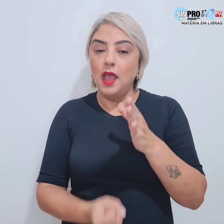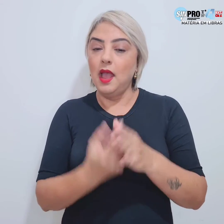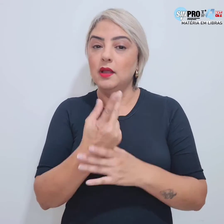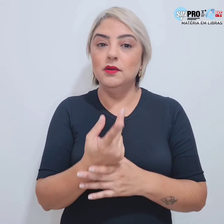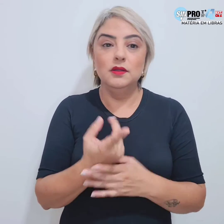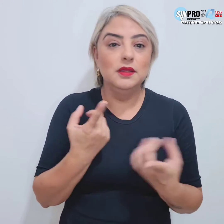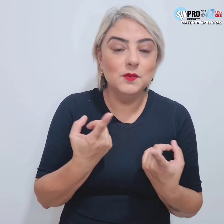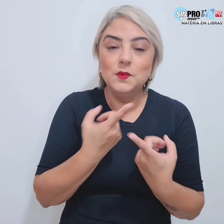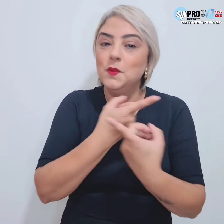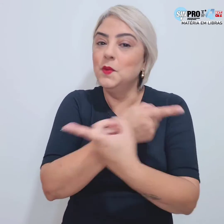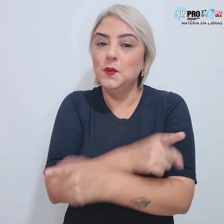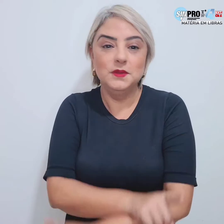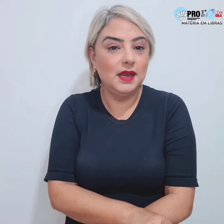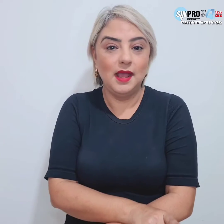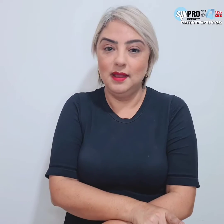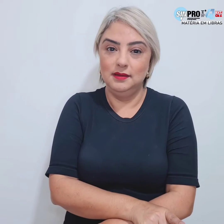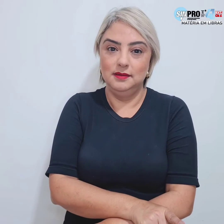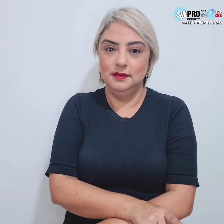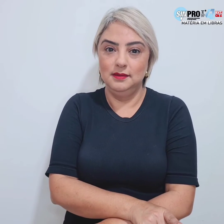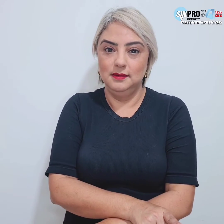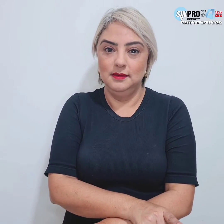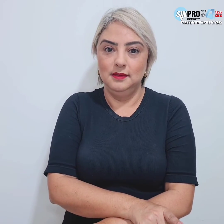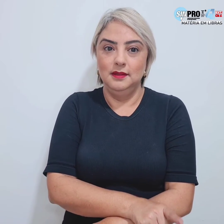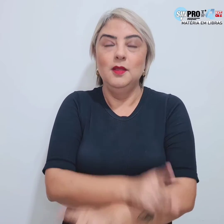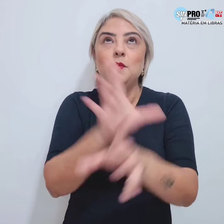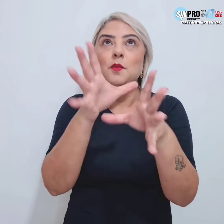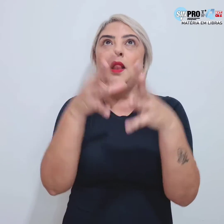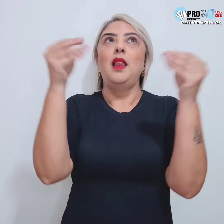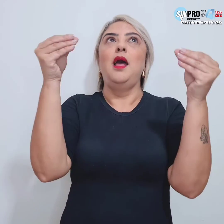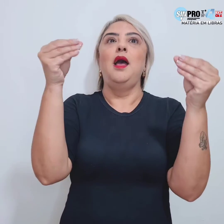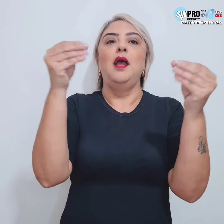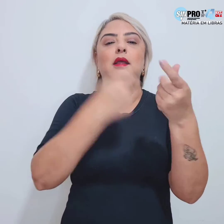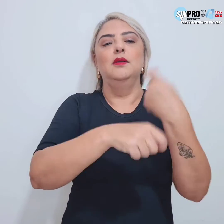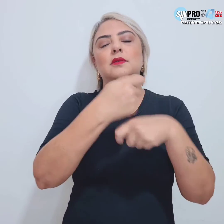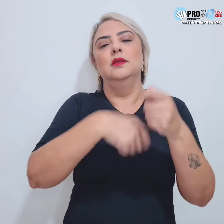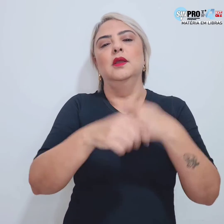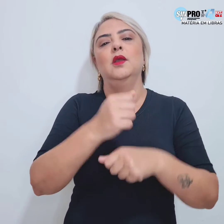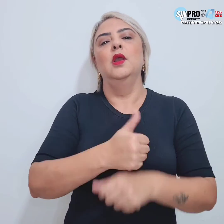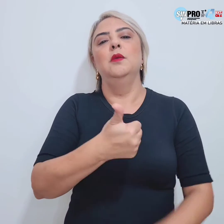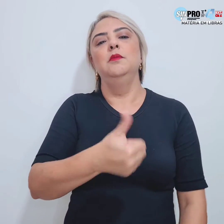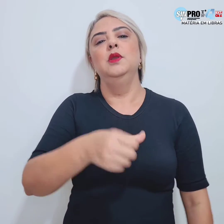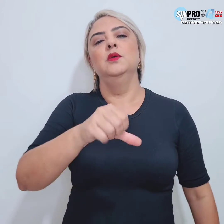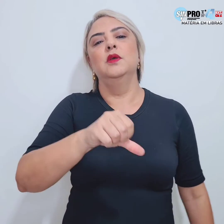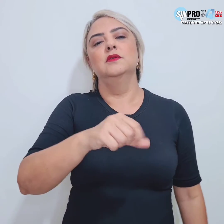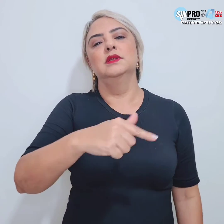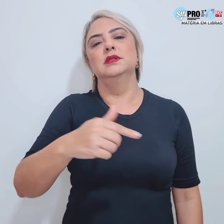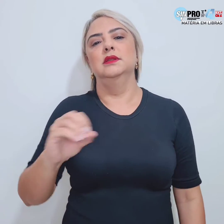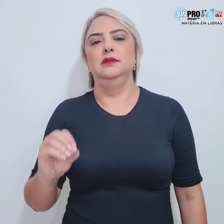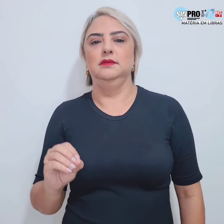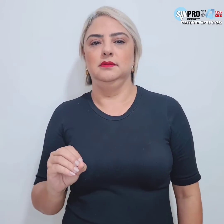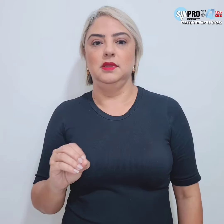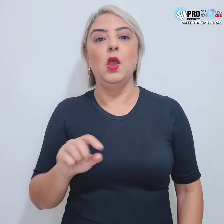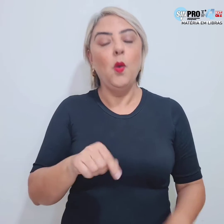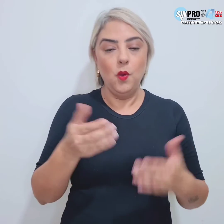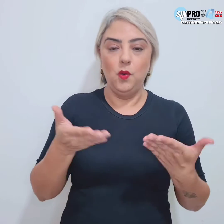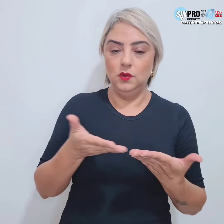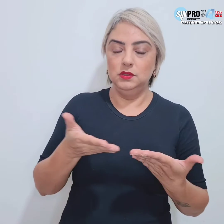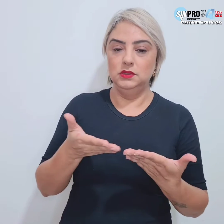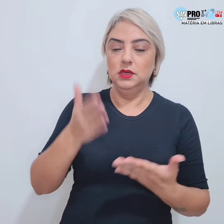contrário do início do milagre econômico dos anos 1970. Hoje, o país